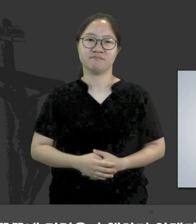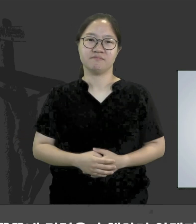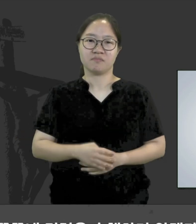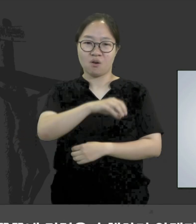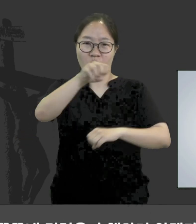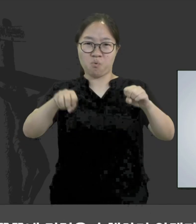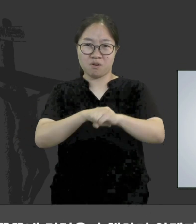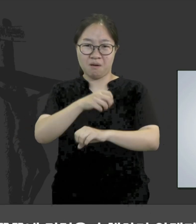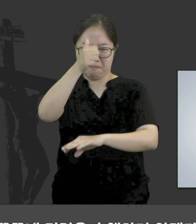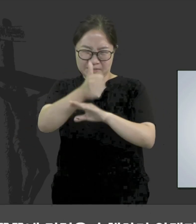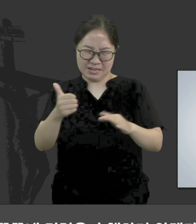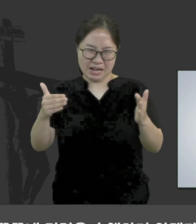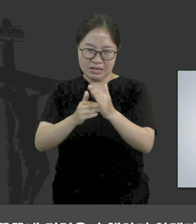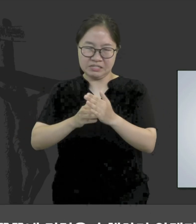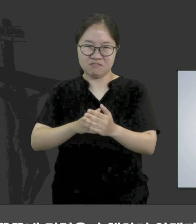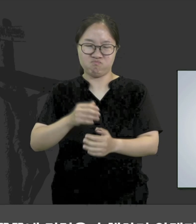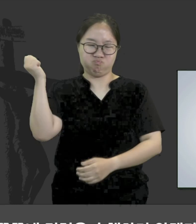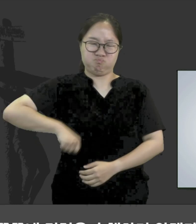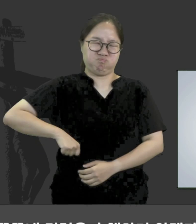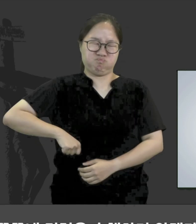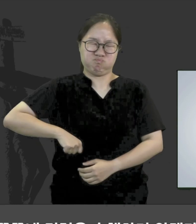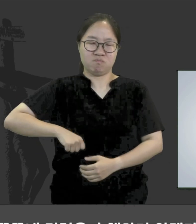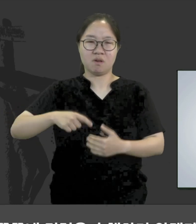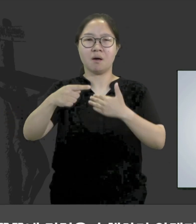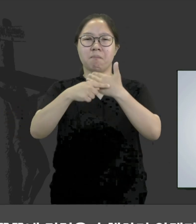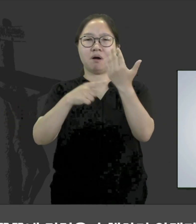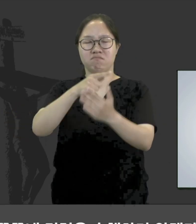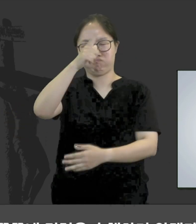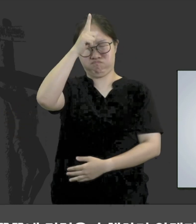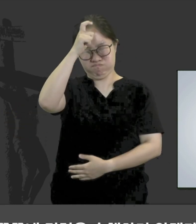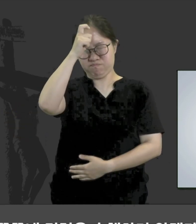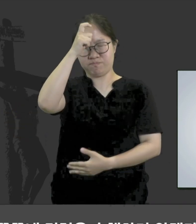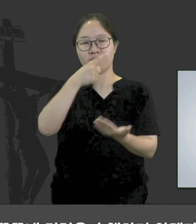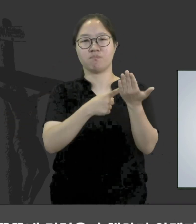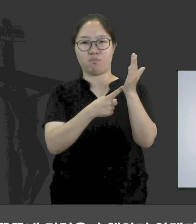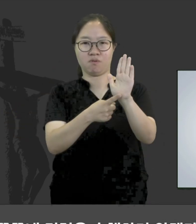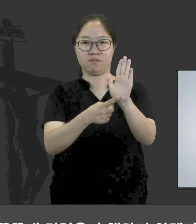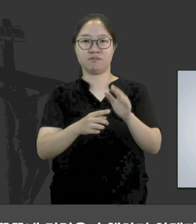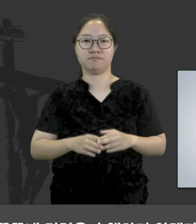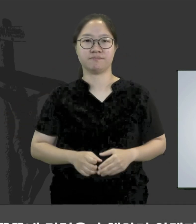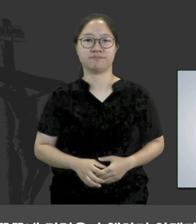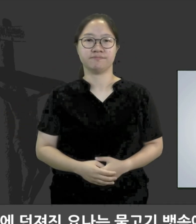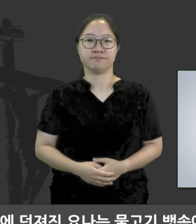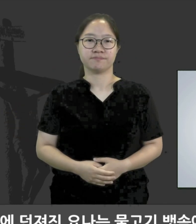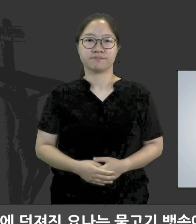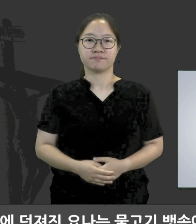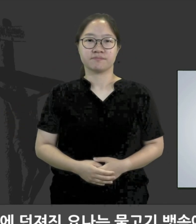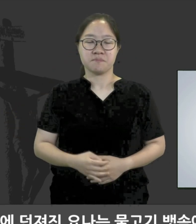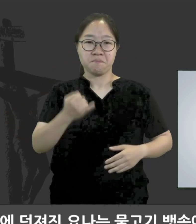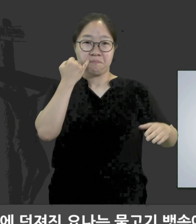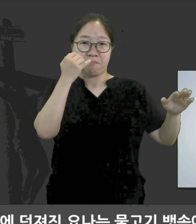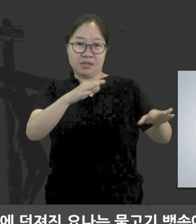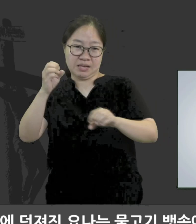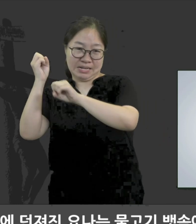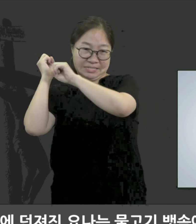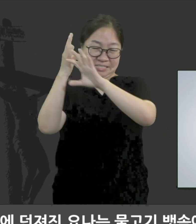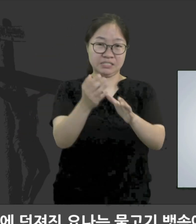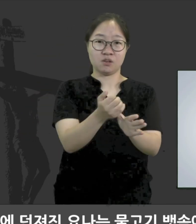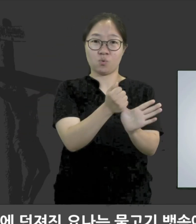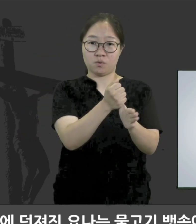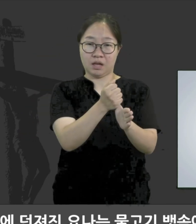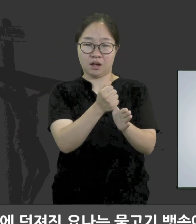오히려 끝끝내 명령을 수행하지 않겠다는 완고한 마음의 표현이었죠. 바다에 던져진